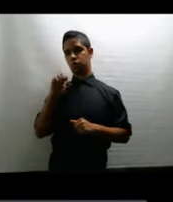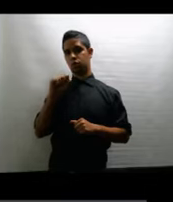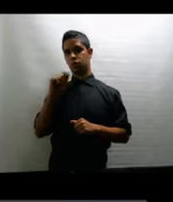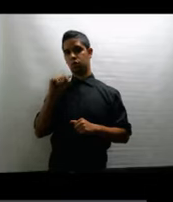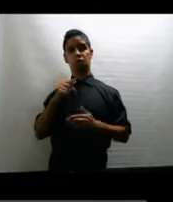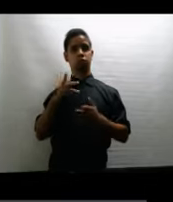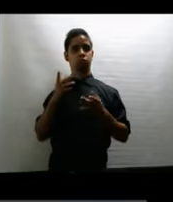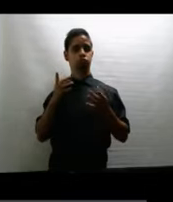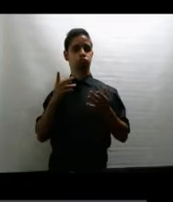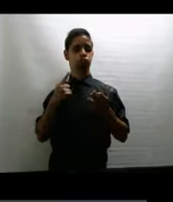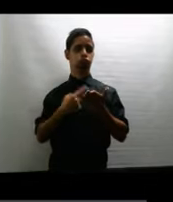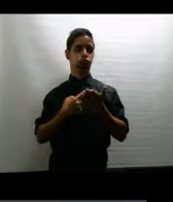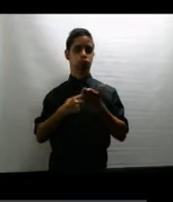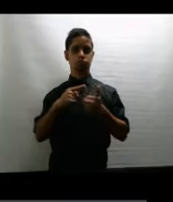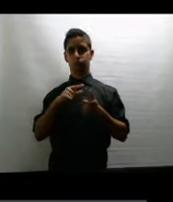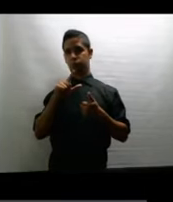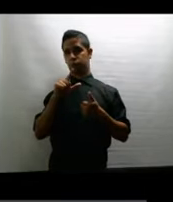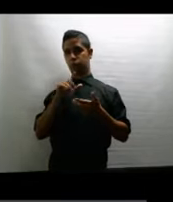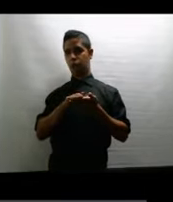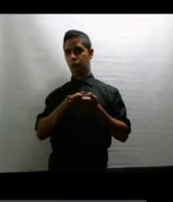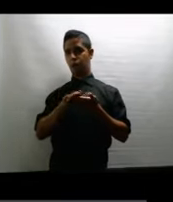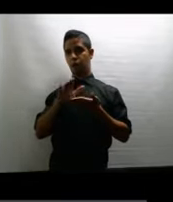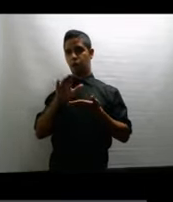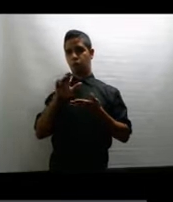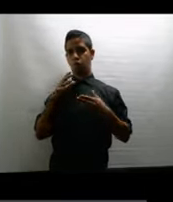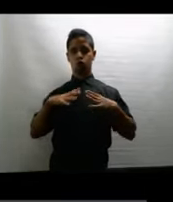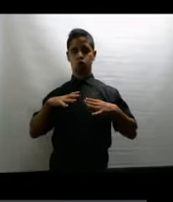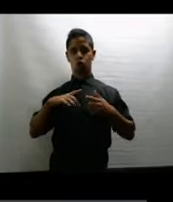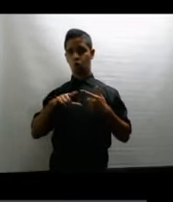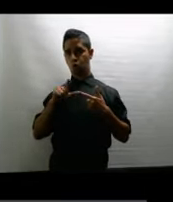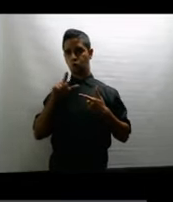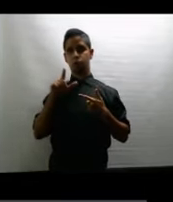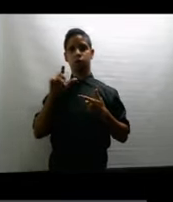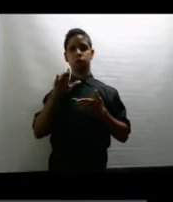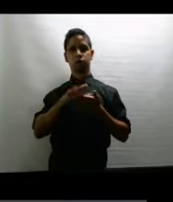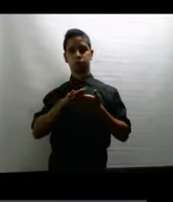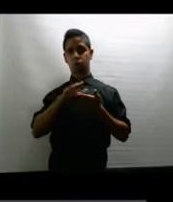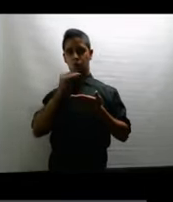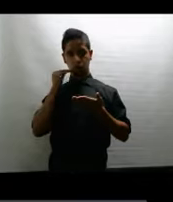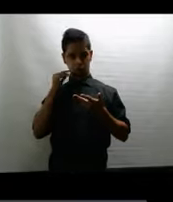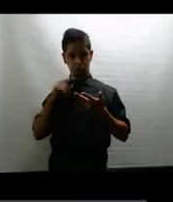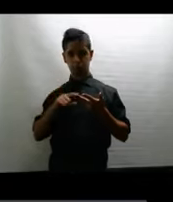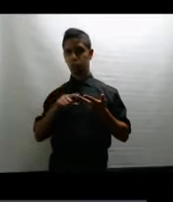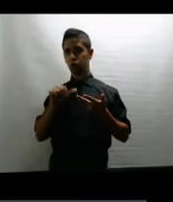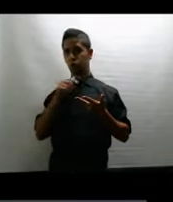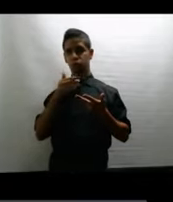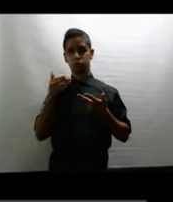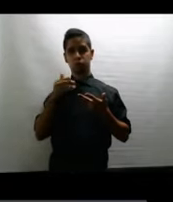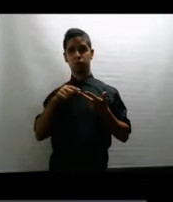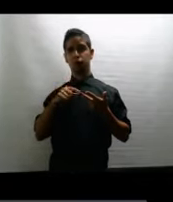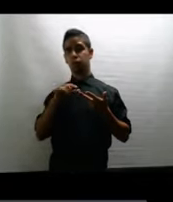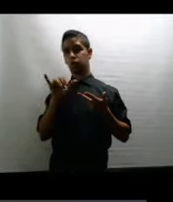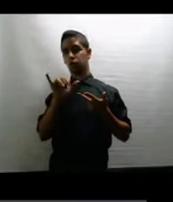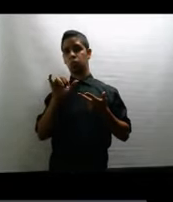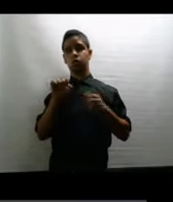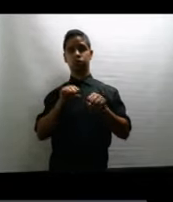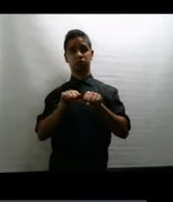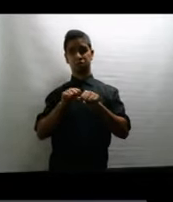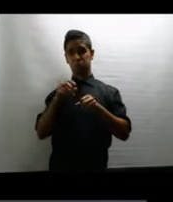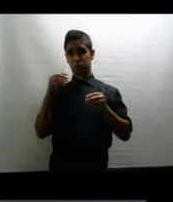la plomería, del lavado de ropa. Hablamos de la limpieza del hogar. Y entonces, zapatos